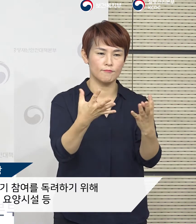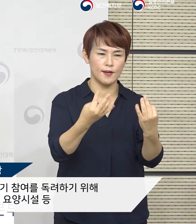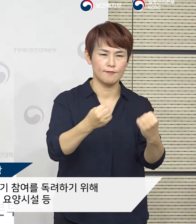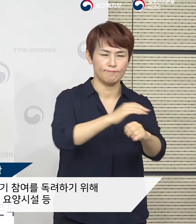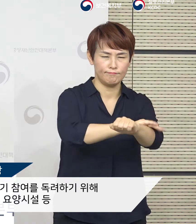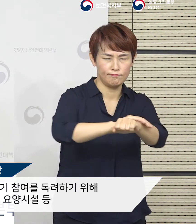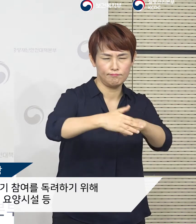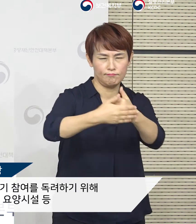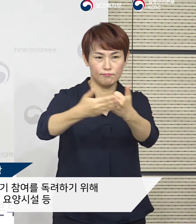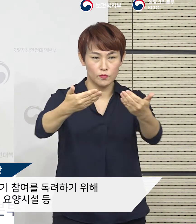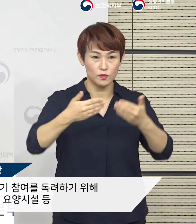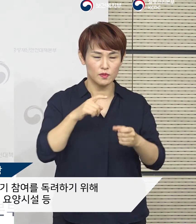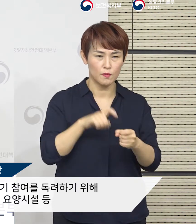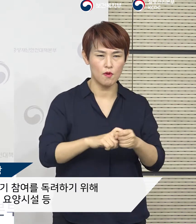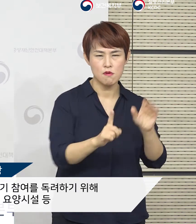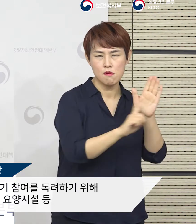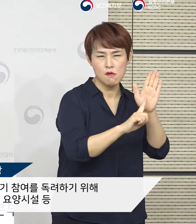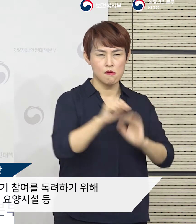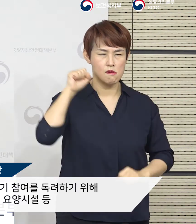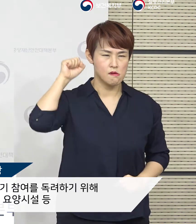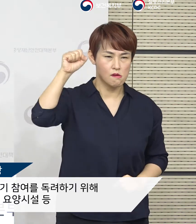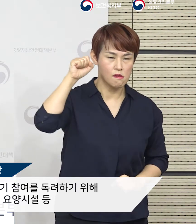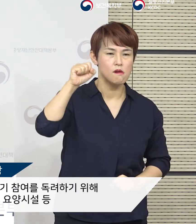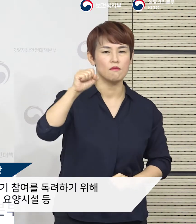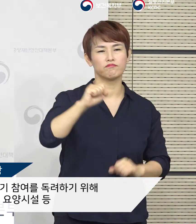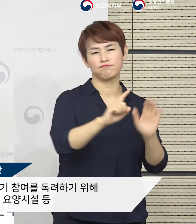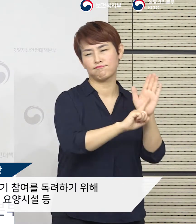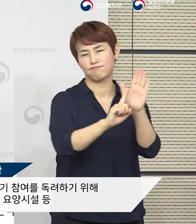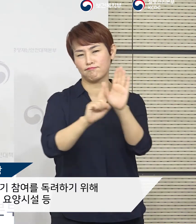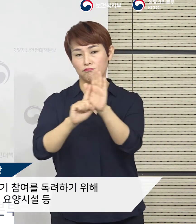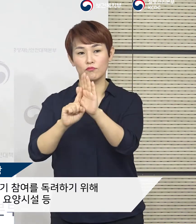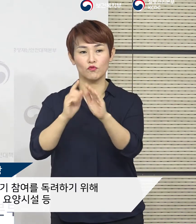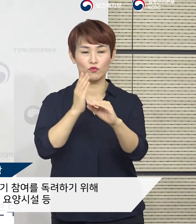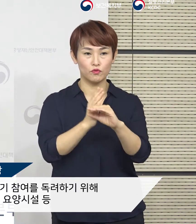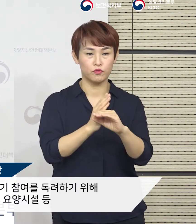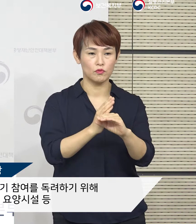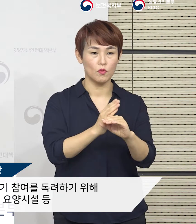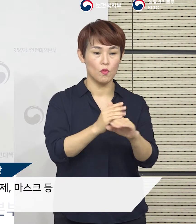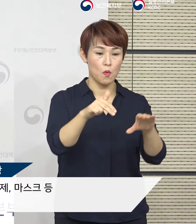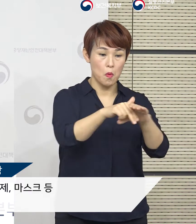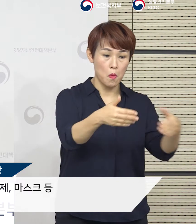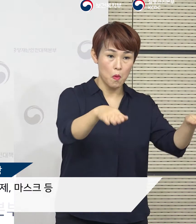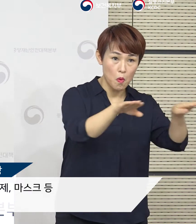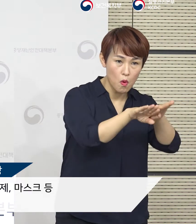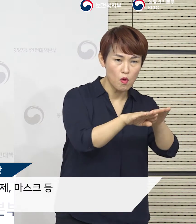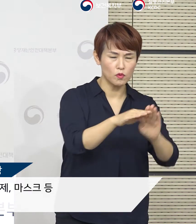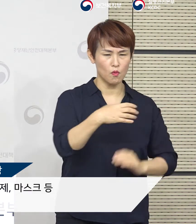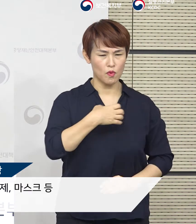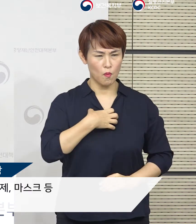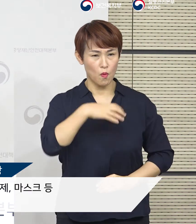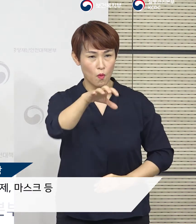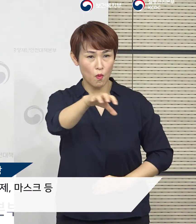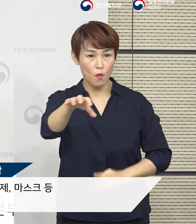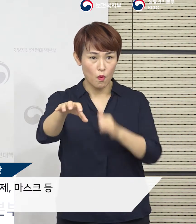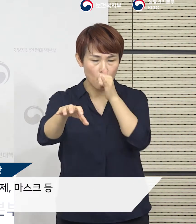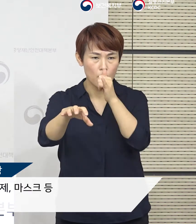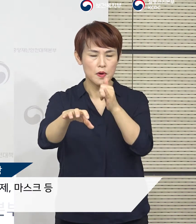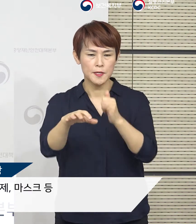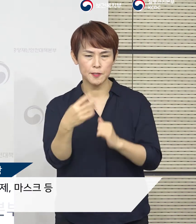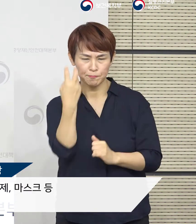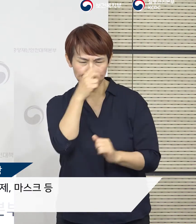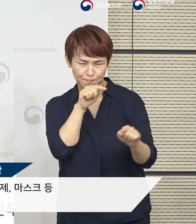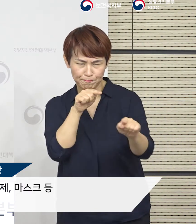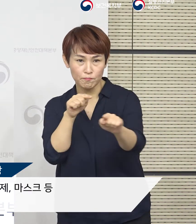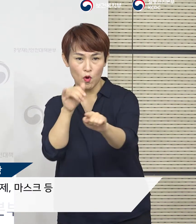위해 각종 캠페인, 홍보활동을 전개하고 종교시설, 유흥시설 등 고위험 사업장에 대한 현장 점검과